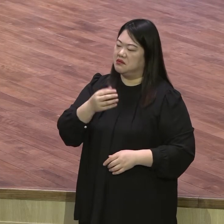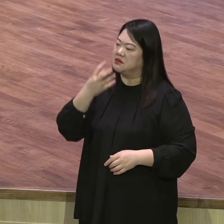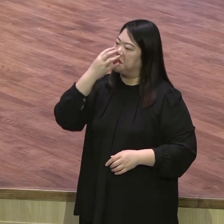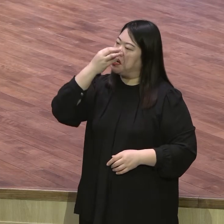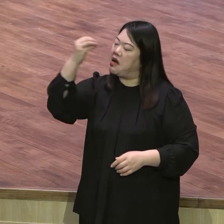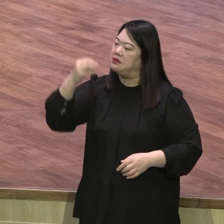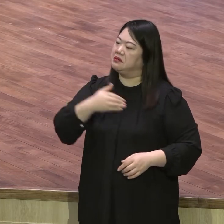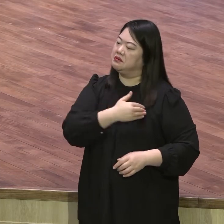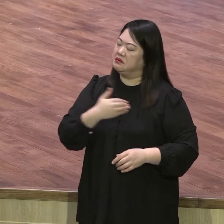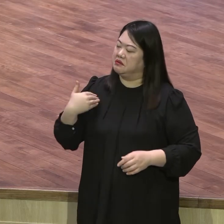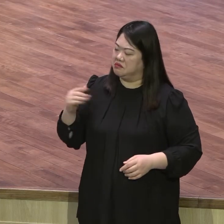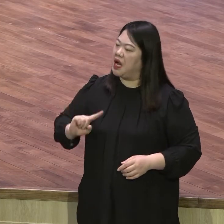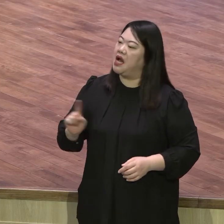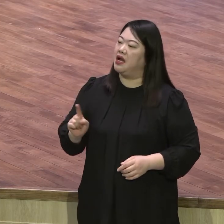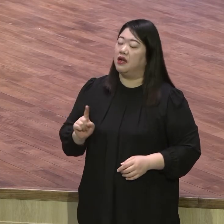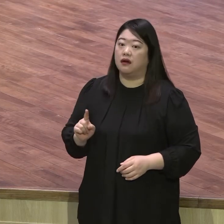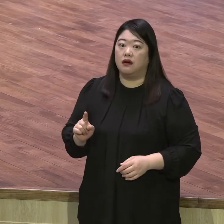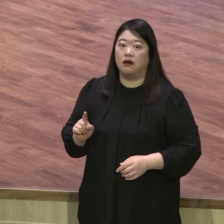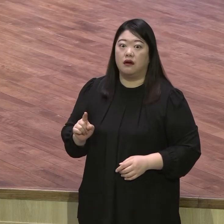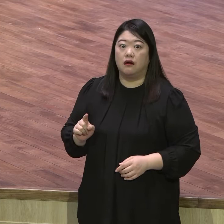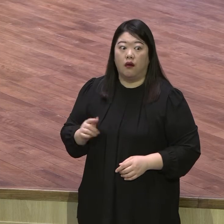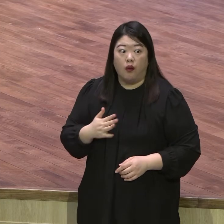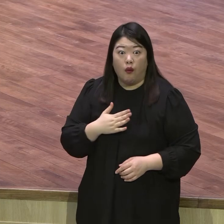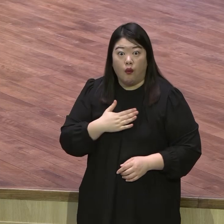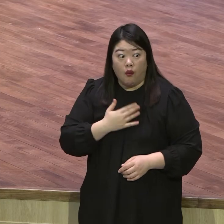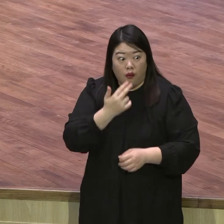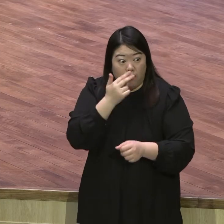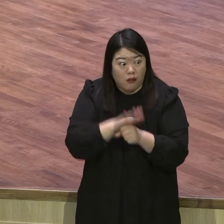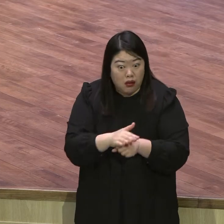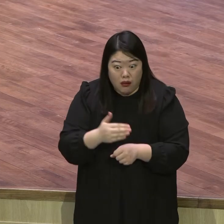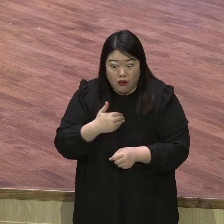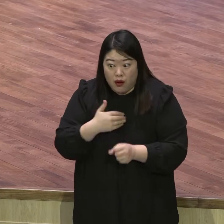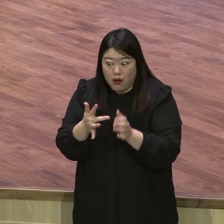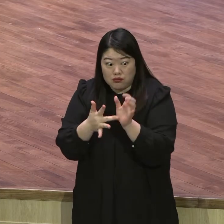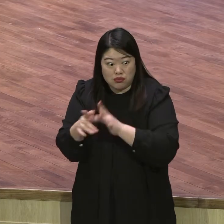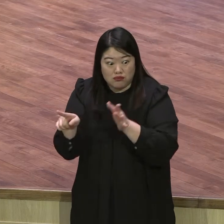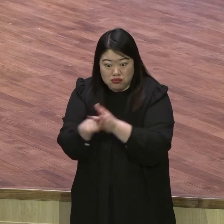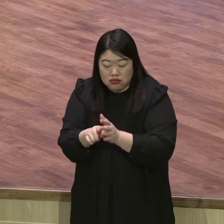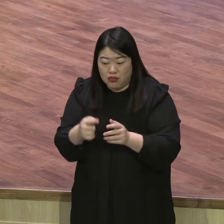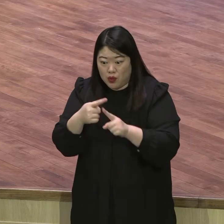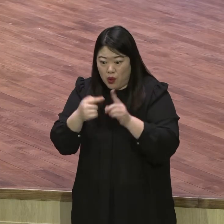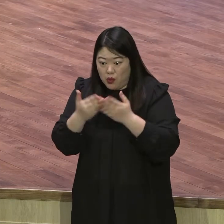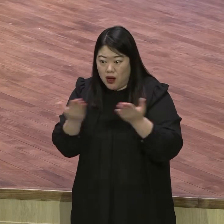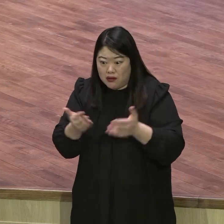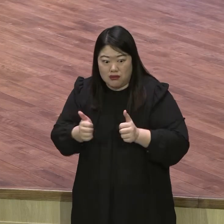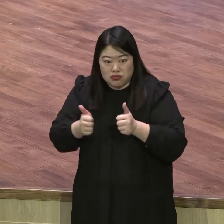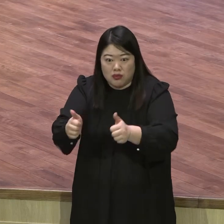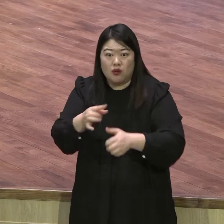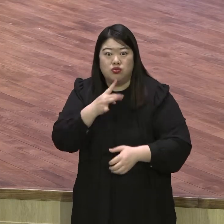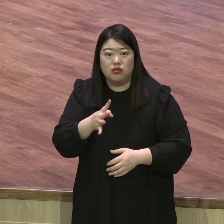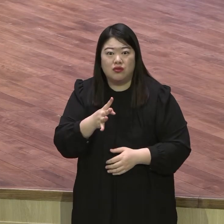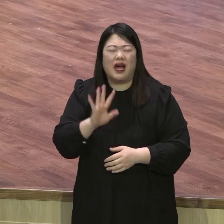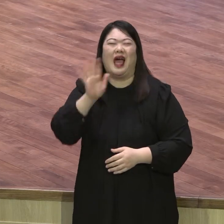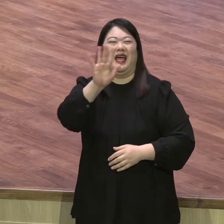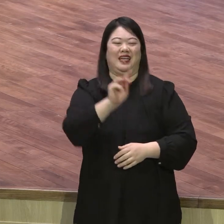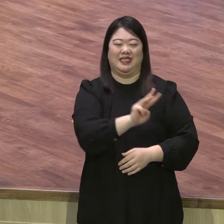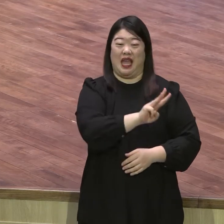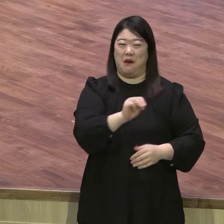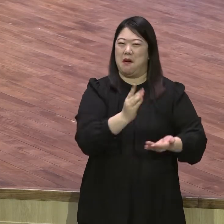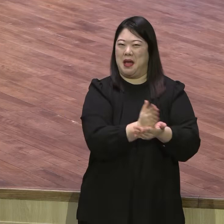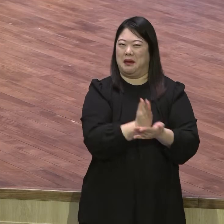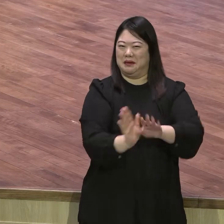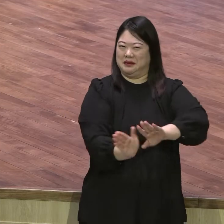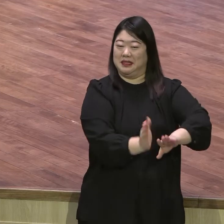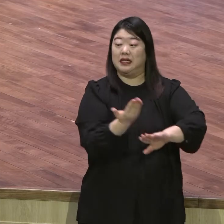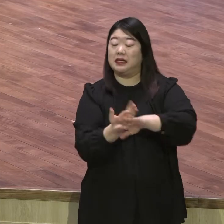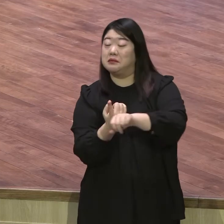심지어 그렇게 그런 우리 교회 그런 교회 아니 다른 데는 그런 종교 생활하는 교회들 그래요. 막 우리끼리 다 이렇게 편안하게